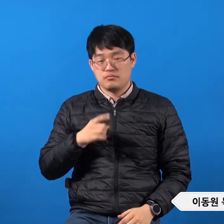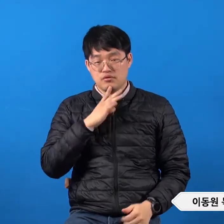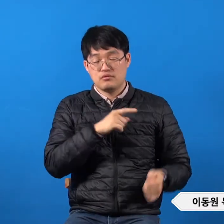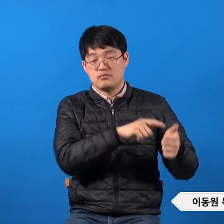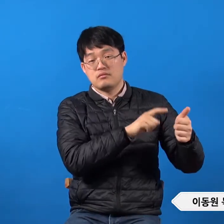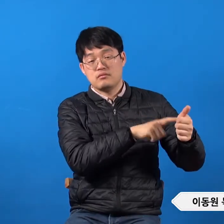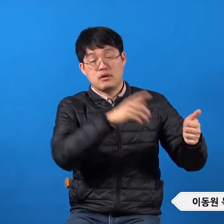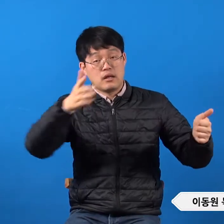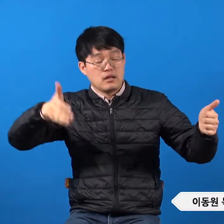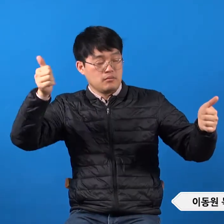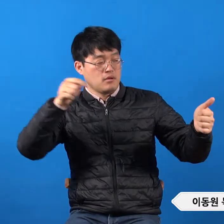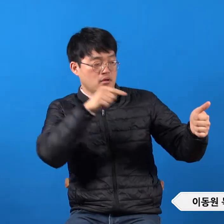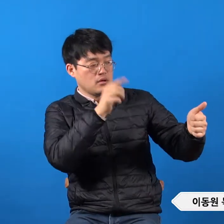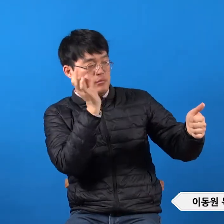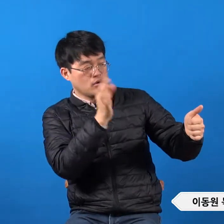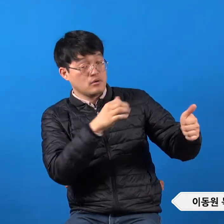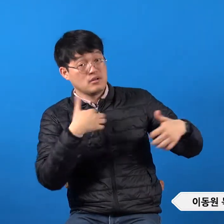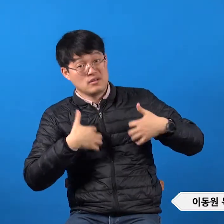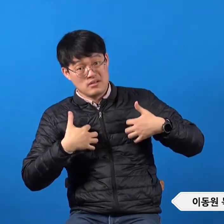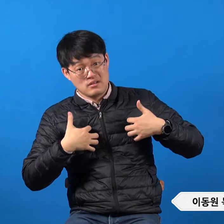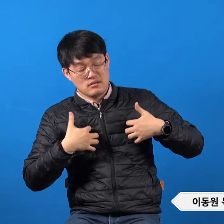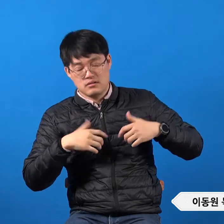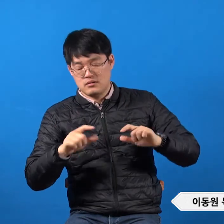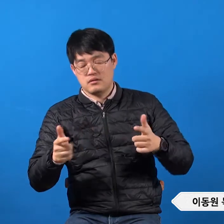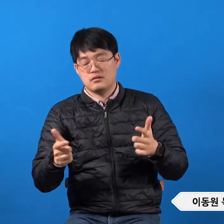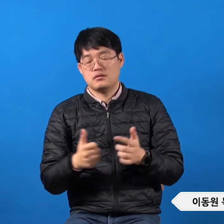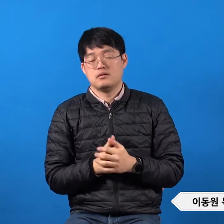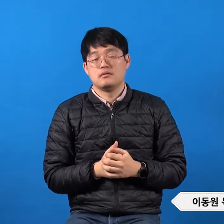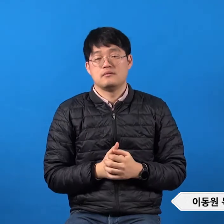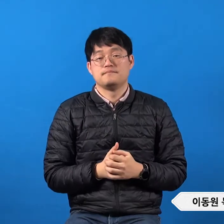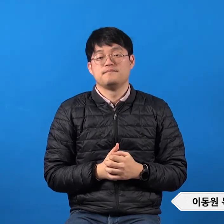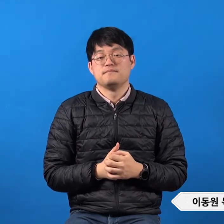없습니다. 하나님이 이런 사람을 기뻐하실까요?